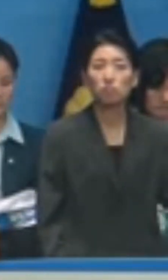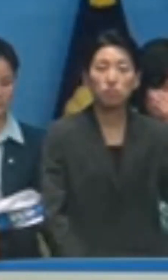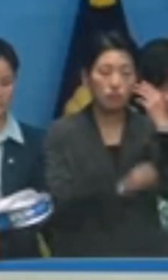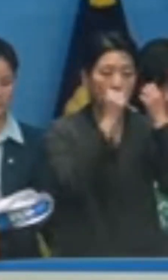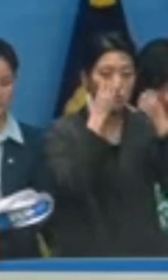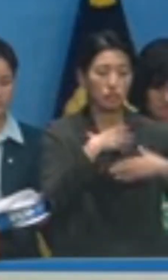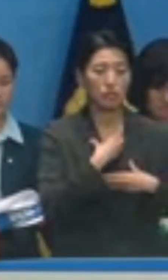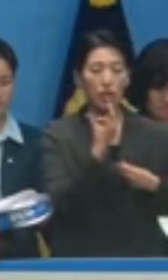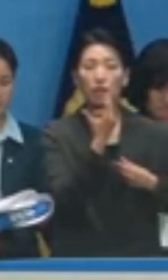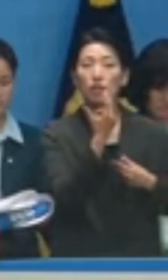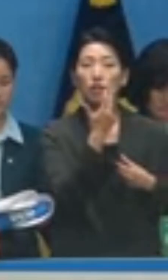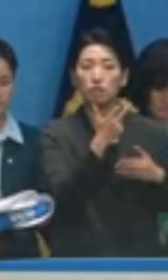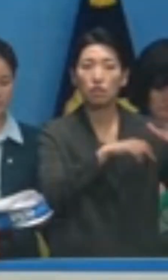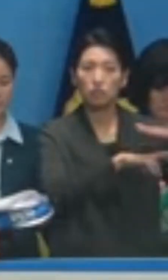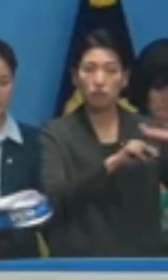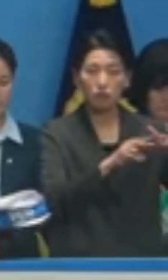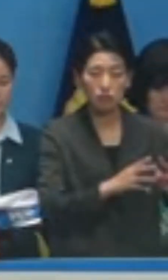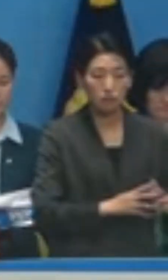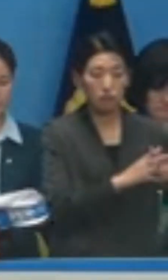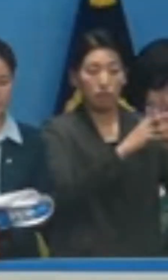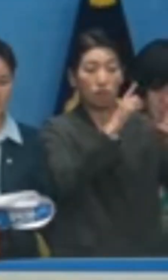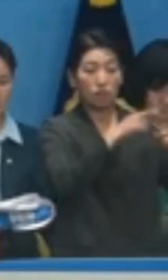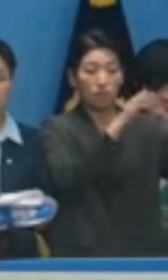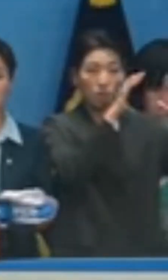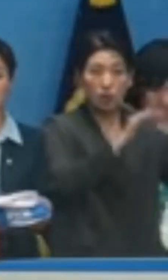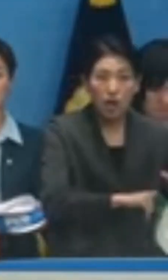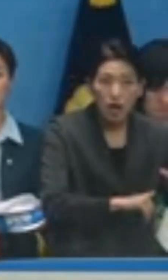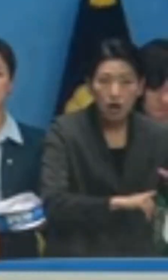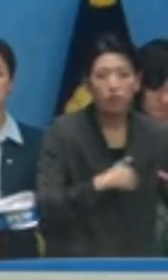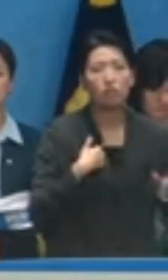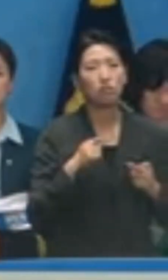공사 붕괴 사고와 관련하여 박명경 측은